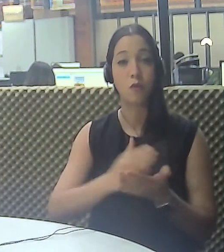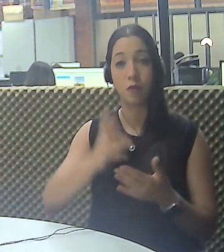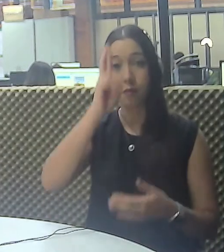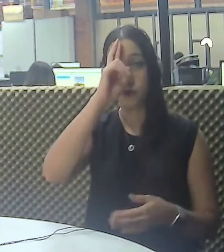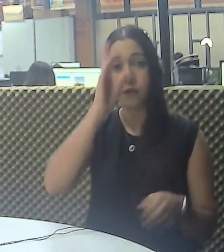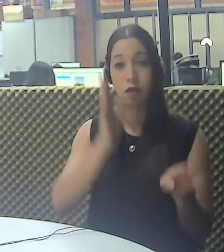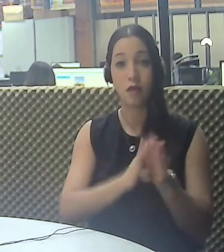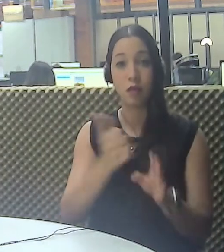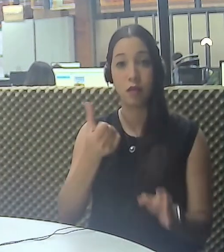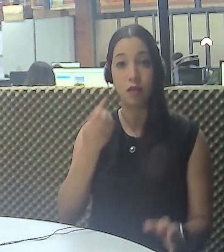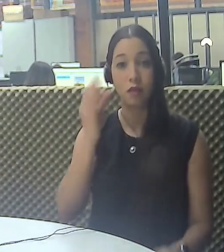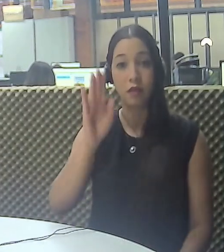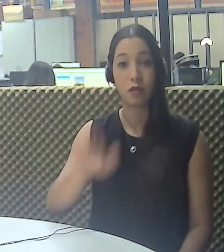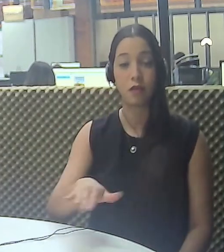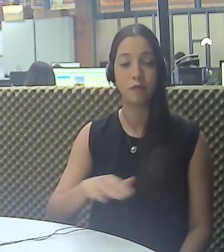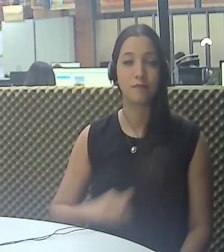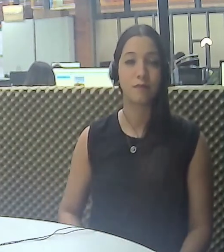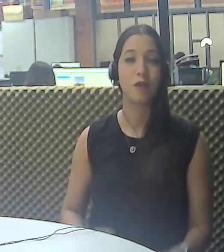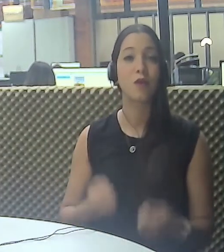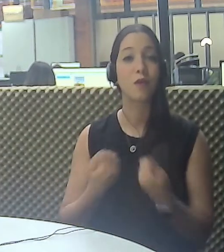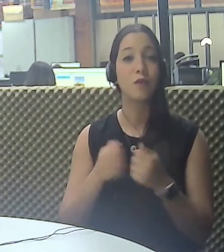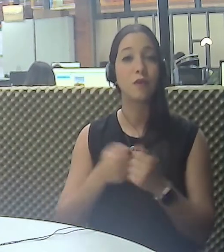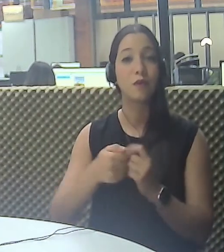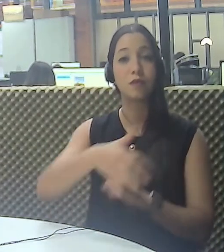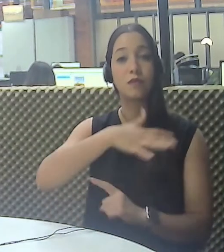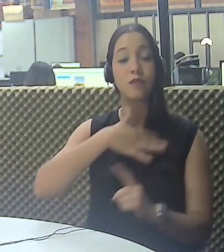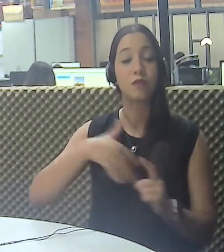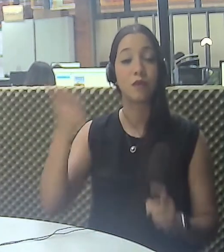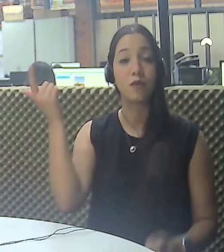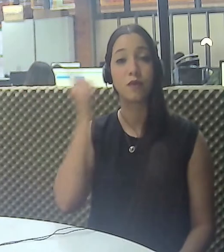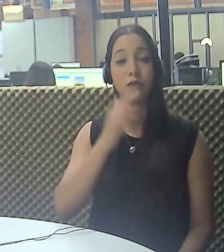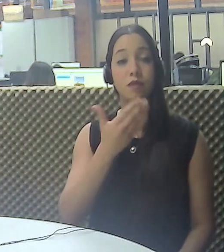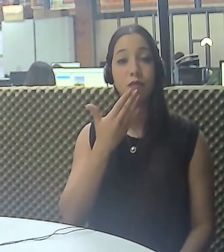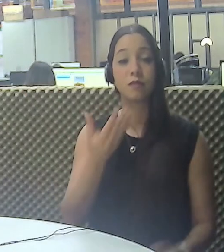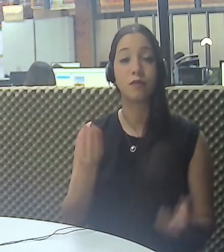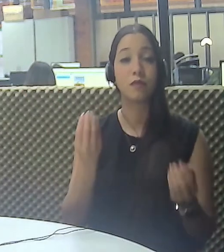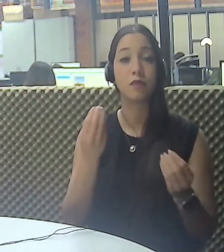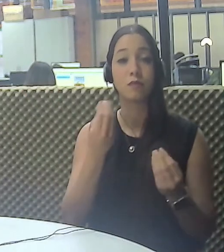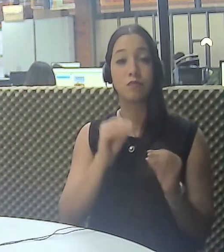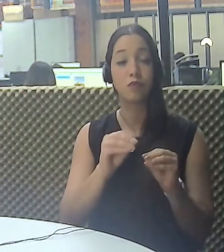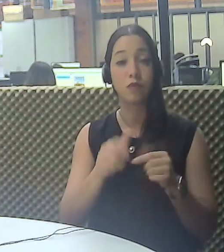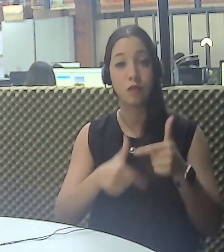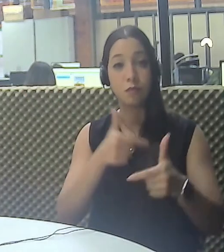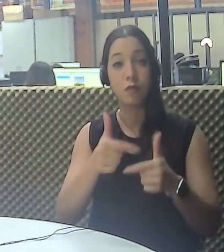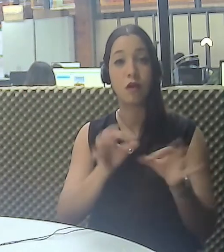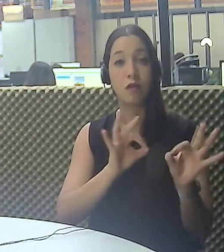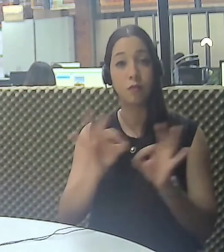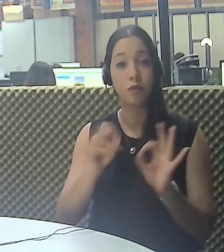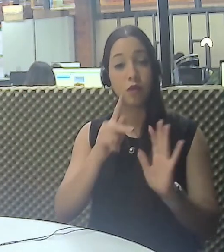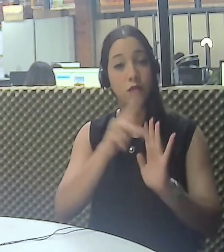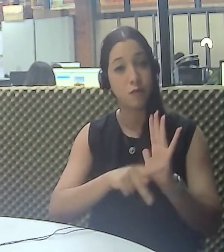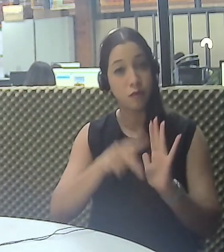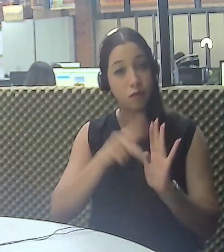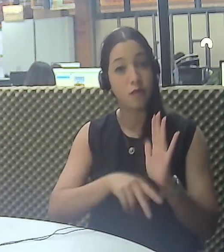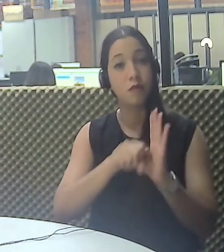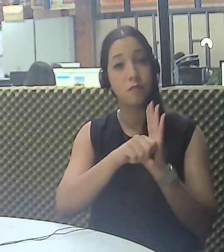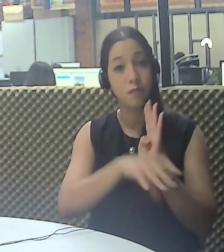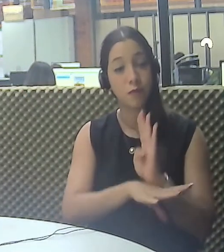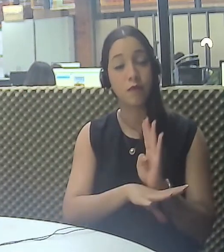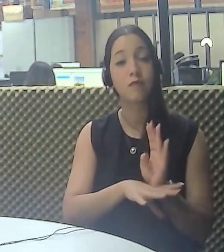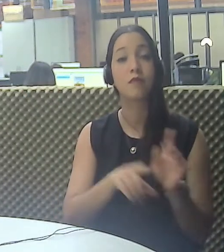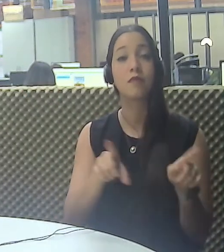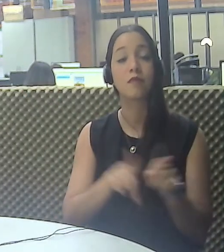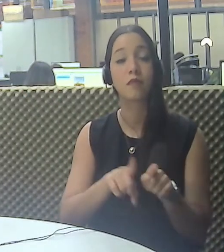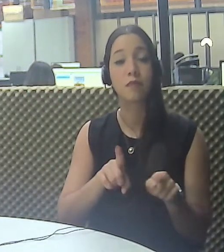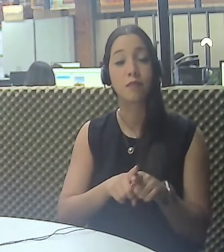às 4h30 da tarde. Pelo busão social, é possível solicitar inserções em serviços, programas, projetos e benefícios, além